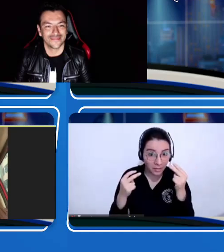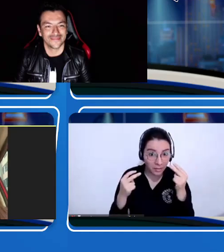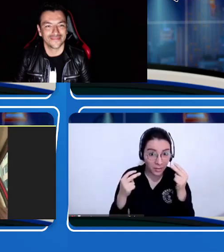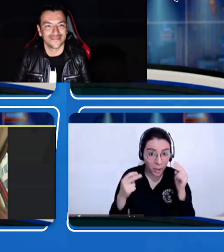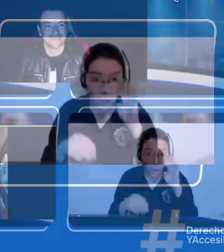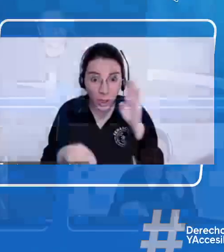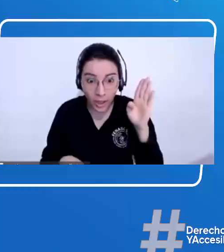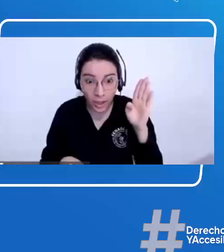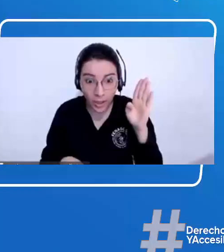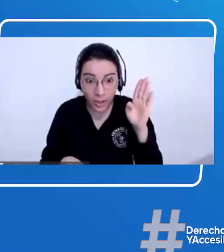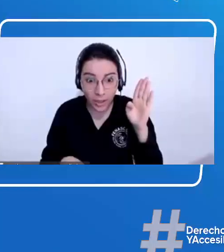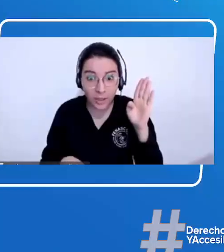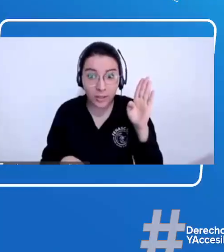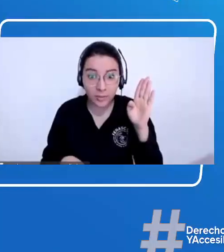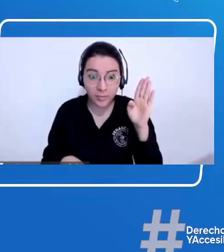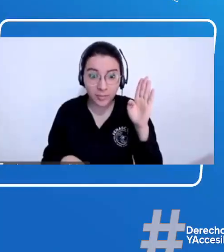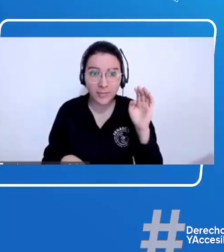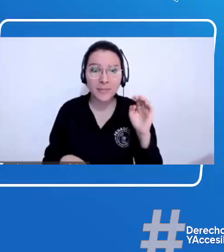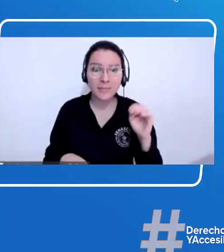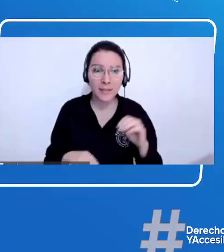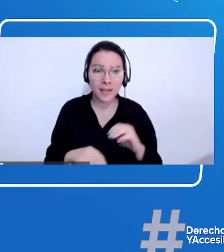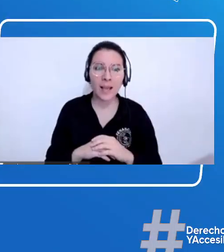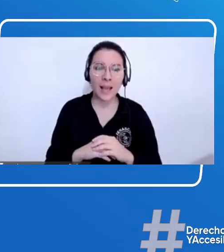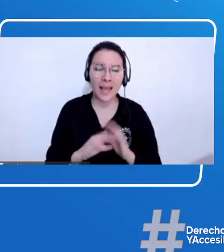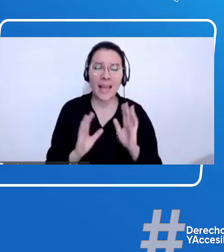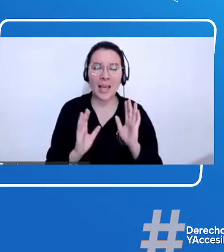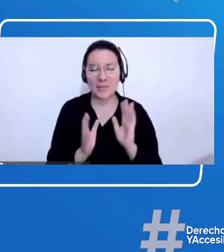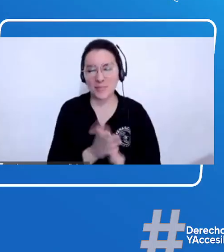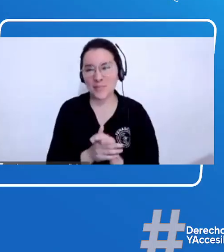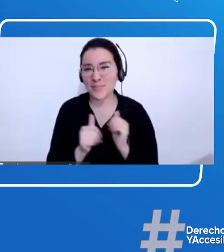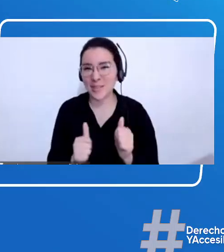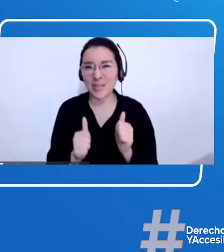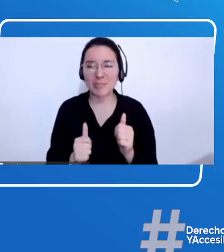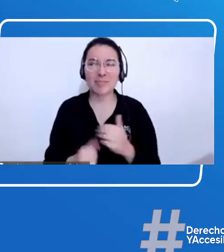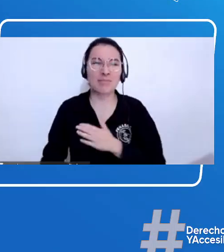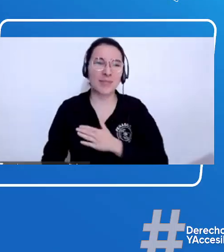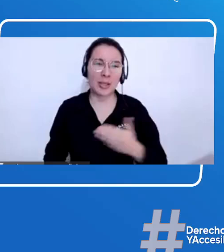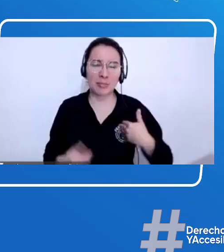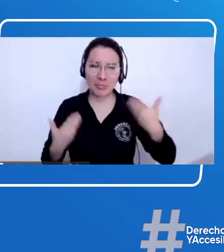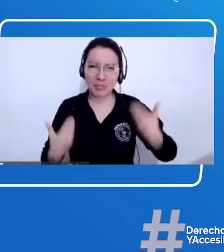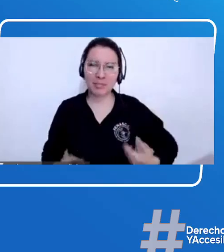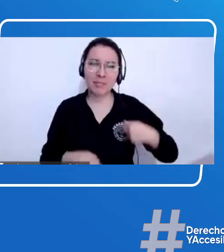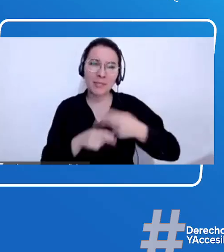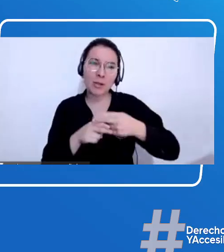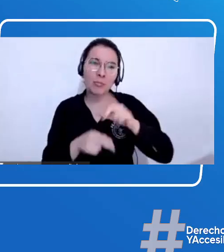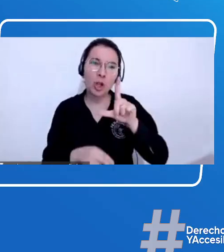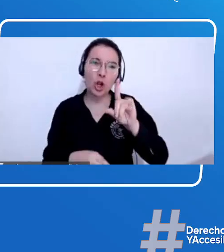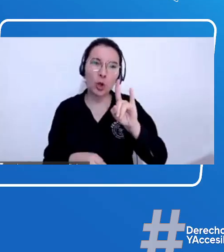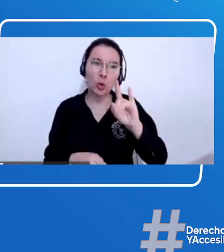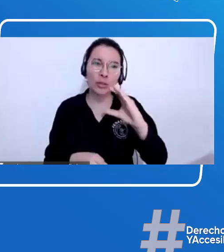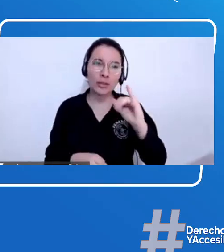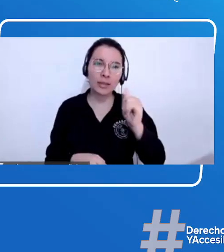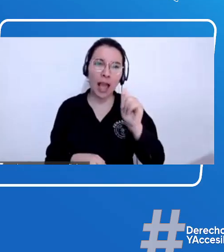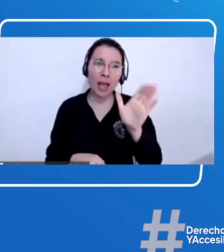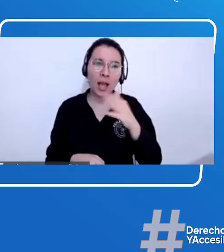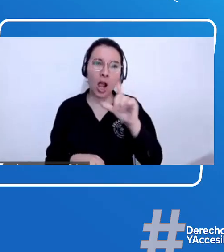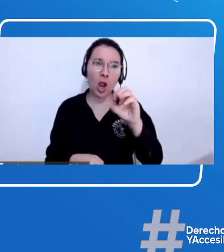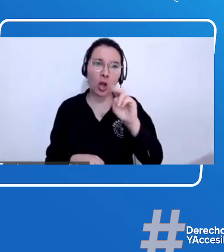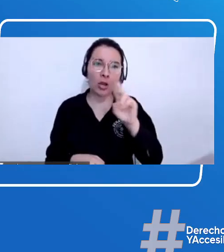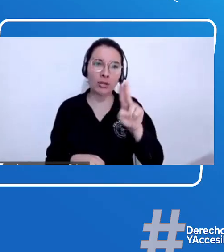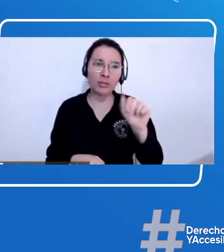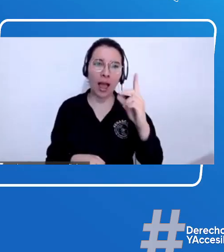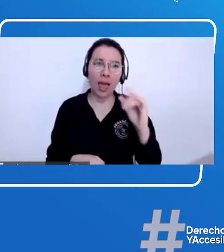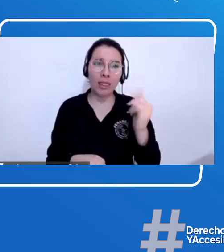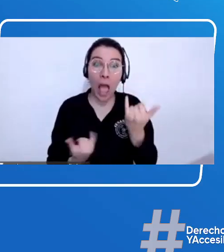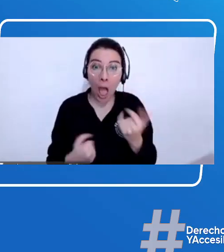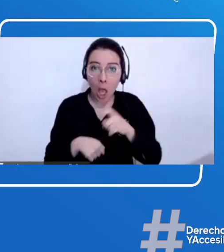Hola a todos. Sí, todos. Te vemos. Bueno, mucho gusto, me presento. Mi nombre es Lucía Lozada. Actualmente coordino